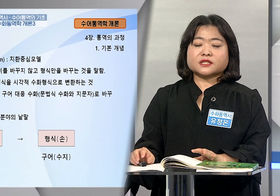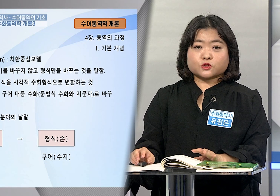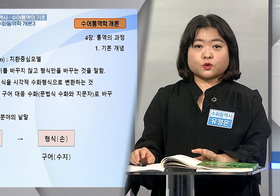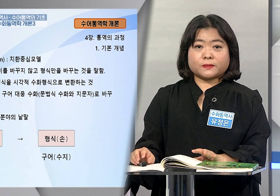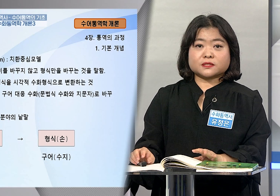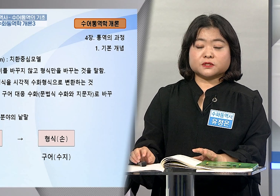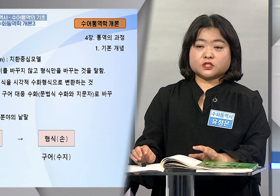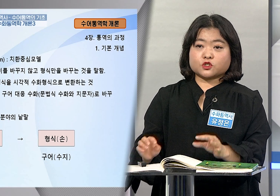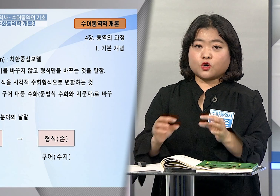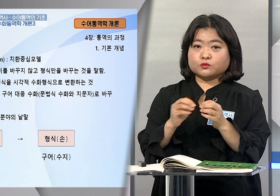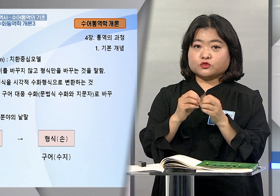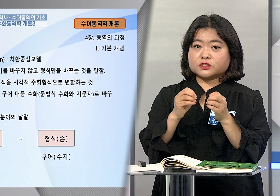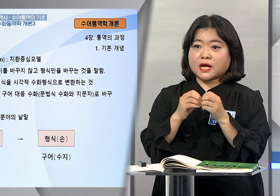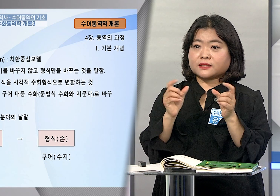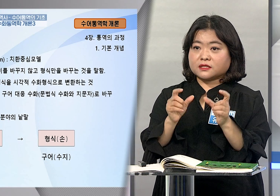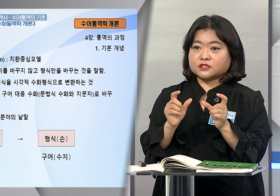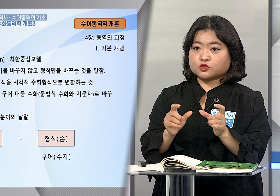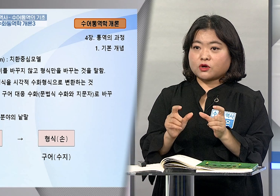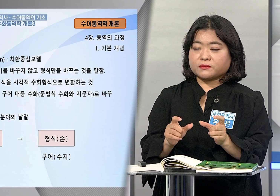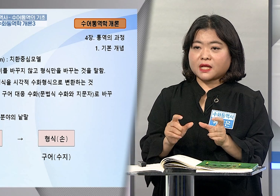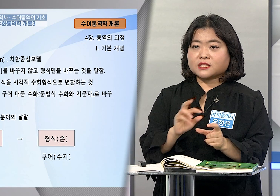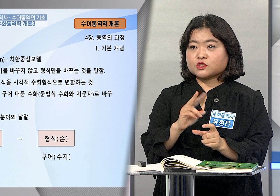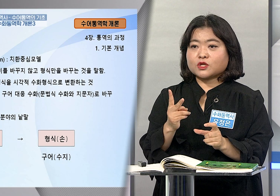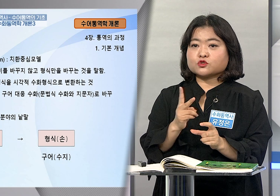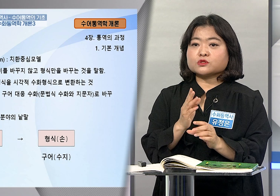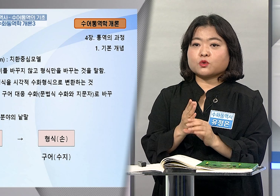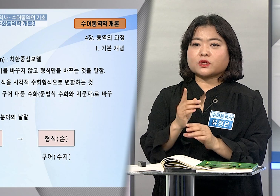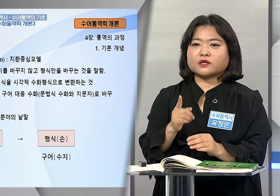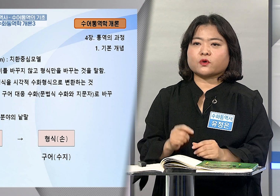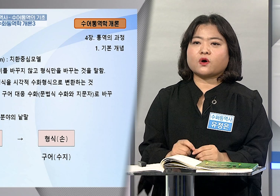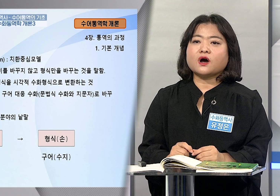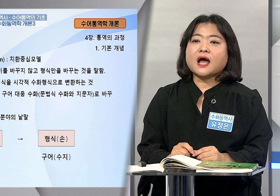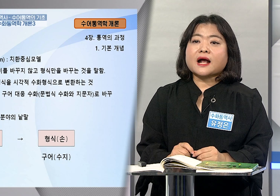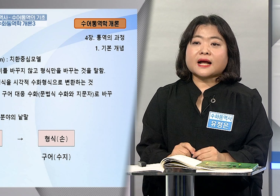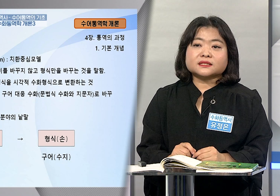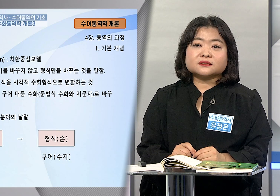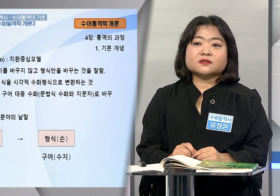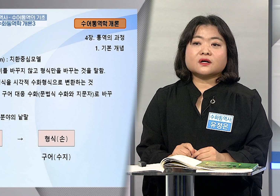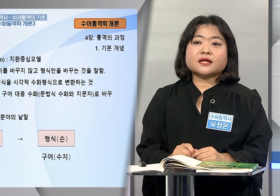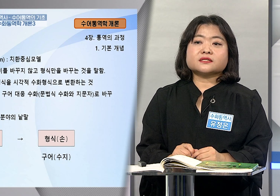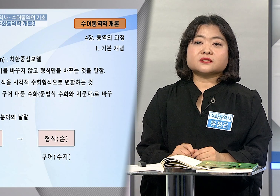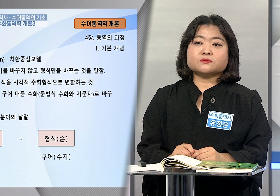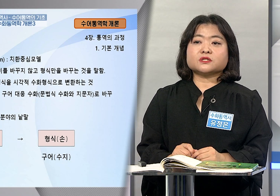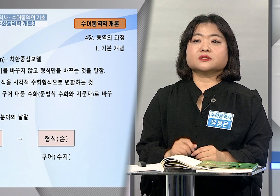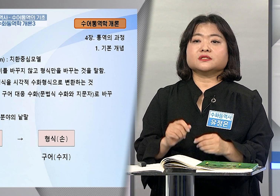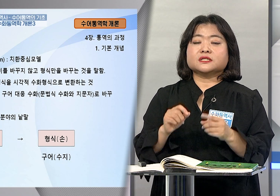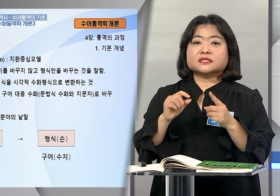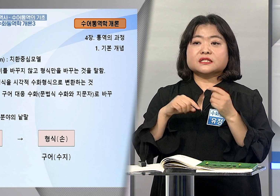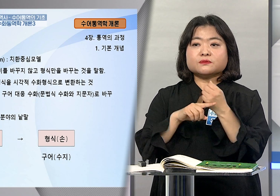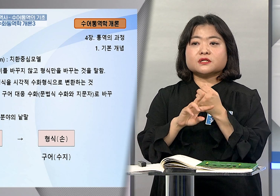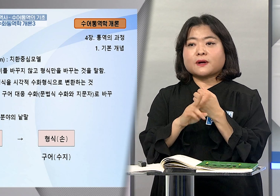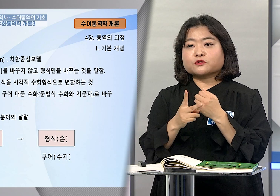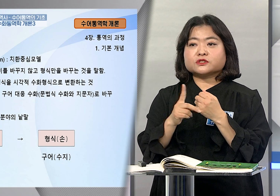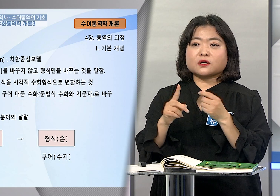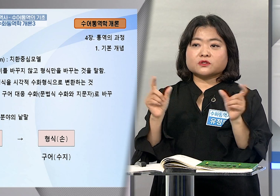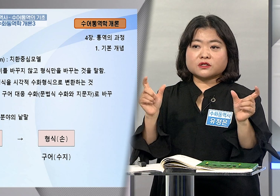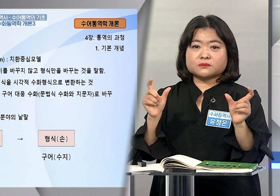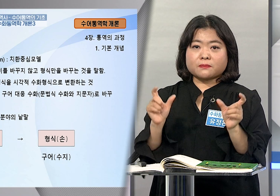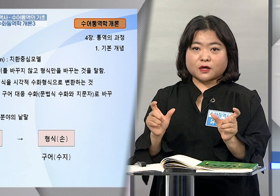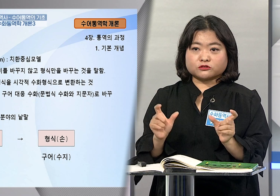계속 말씀을 드리죠. 문장 대응식 수화입니다. 치환 중심 모델이고요. 같은 언어 안에서 의미를 바꾸지 않고 형식만 바꾸는